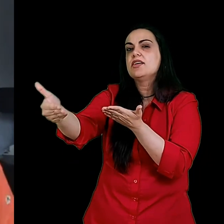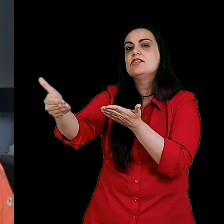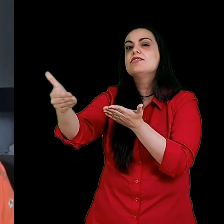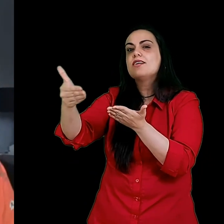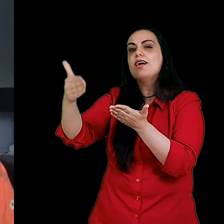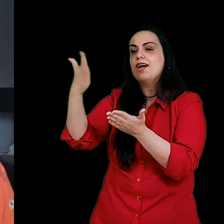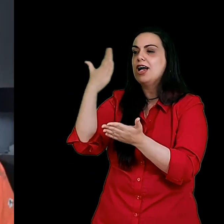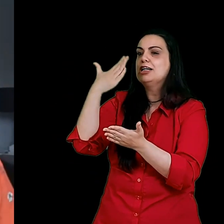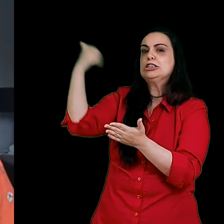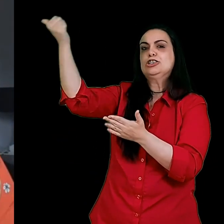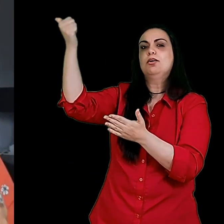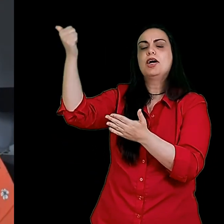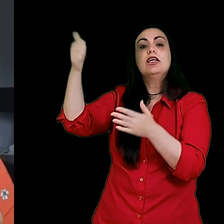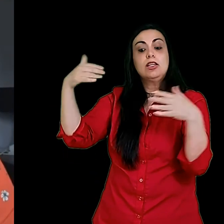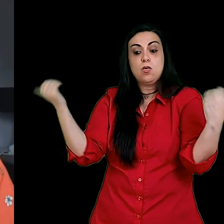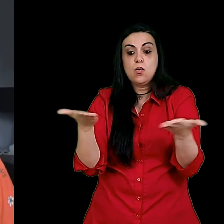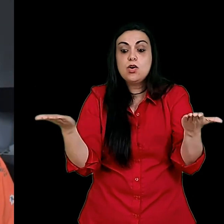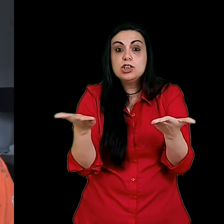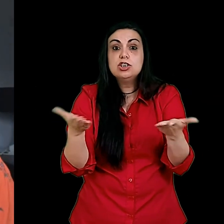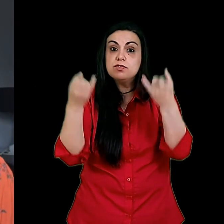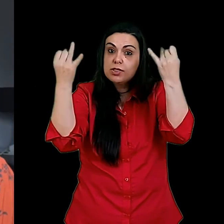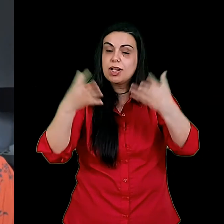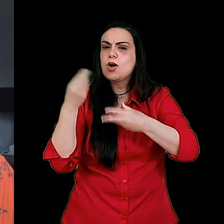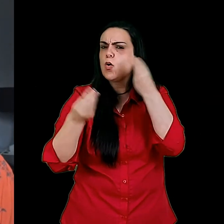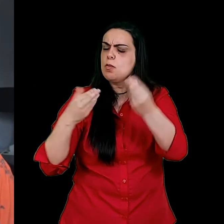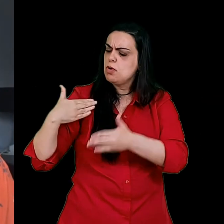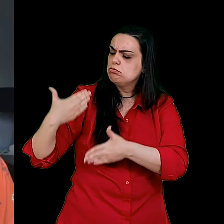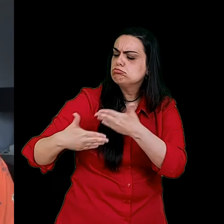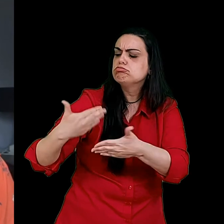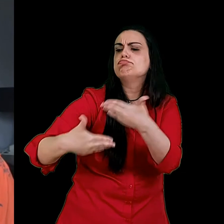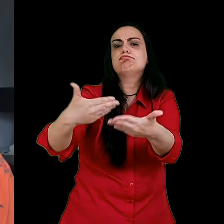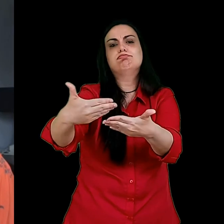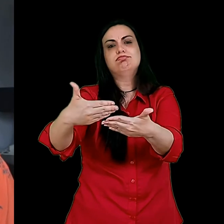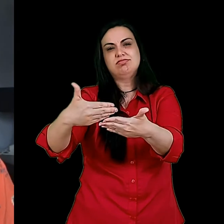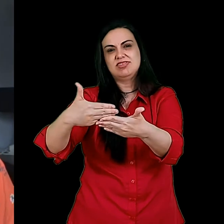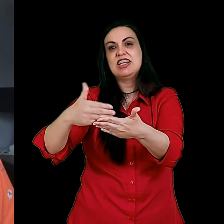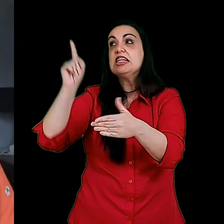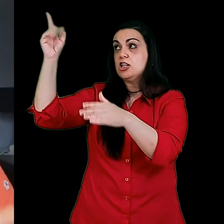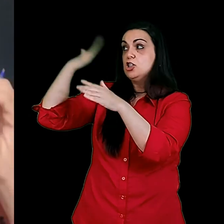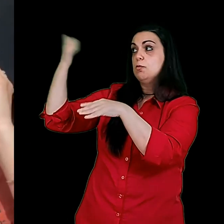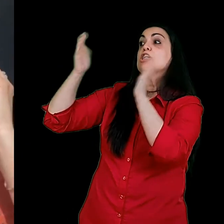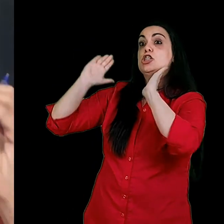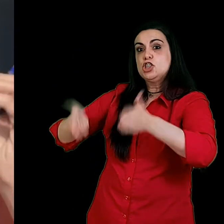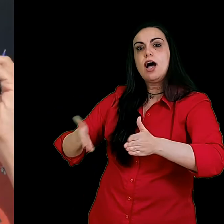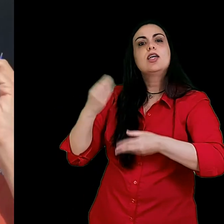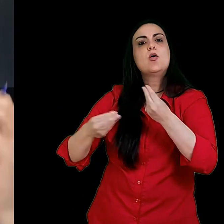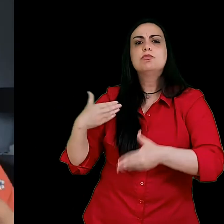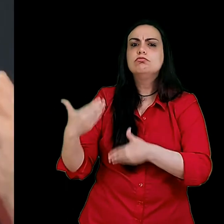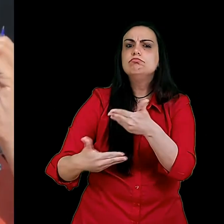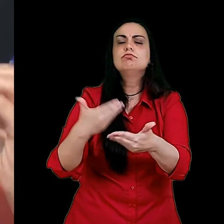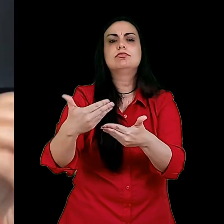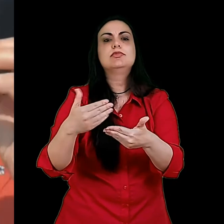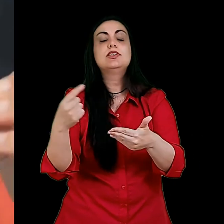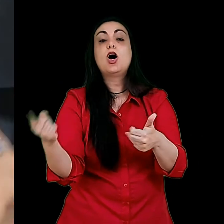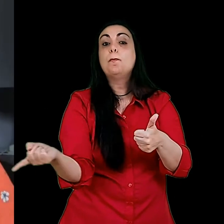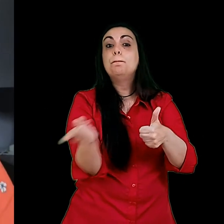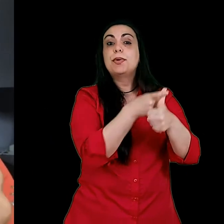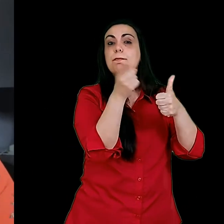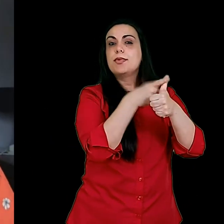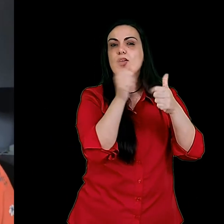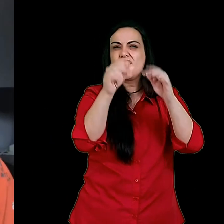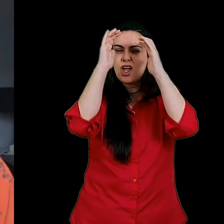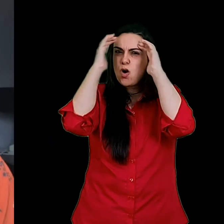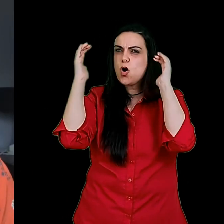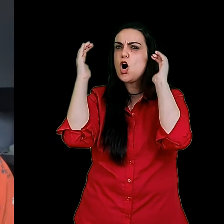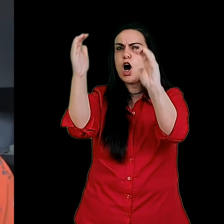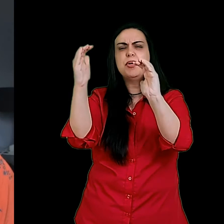que ela já se iniciou. Primeiro ponto que nós vamos abordar dentro desse tema: obedecendo sem questionar. Eu quero